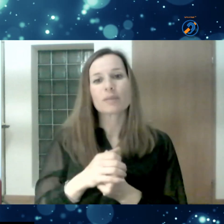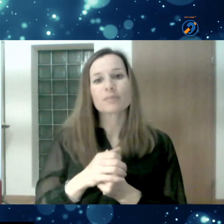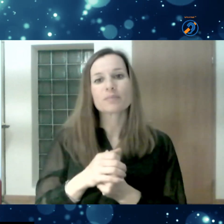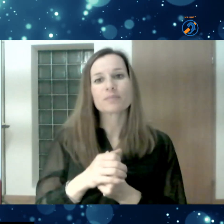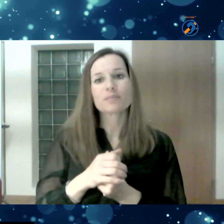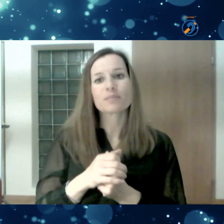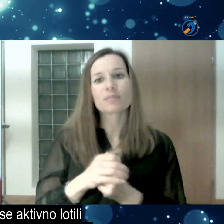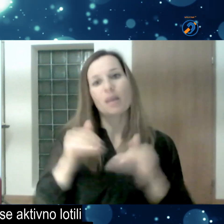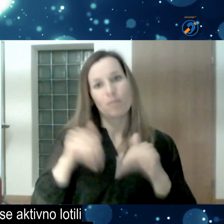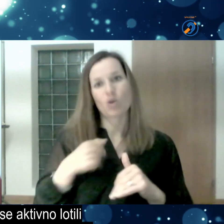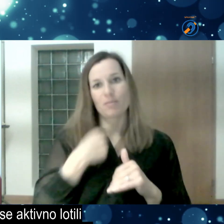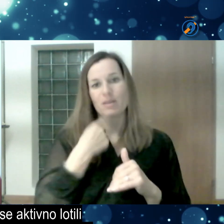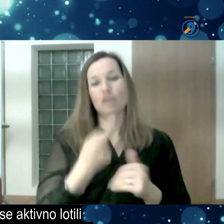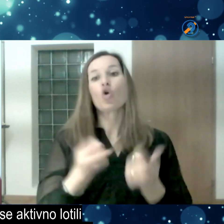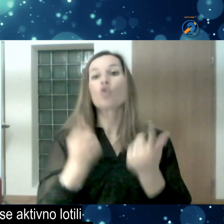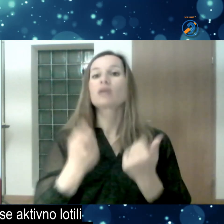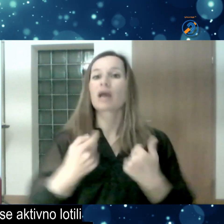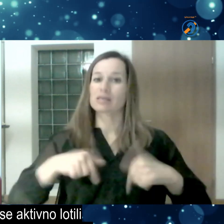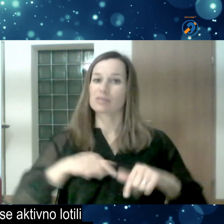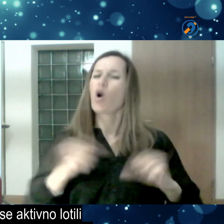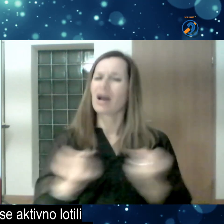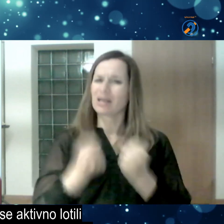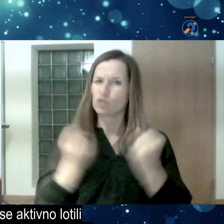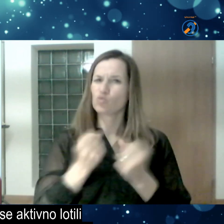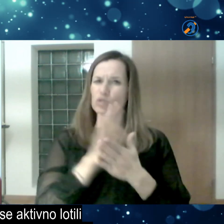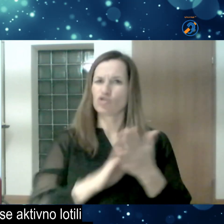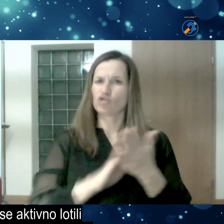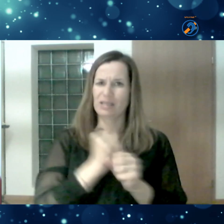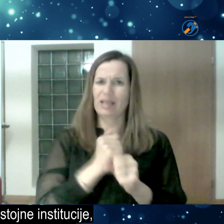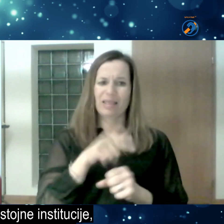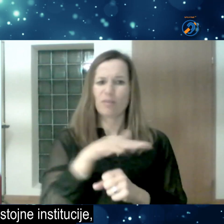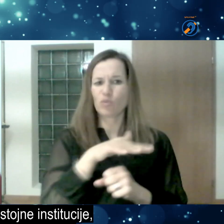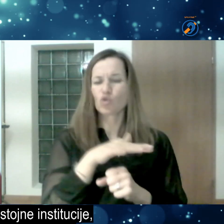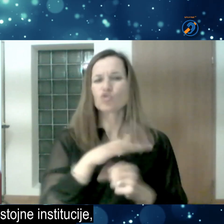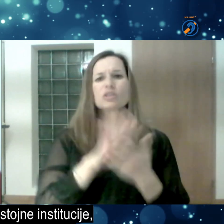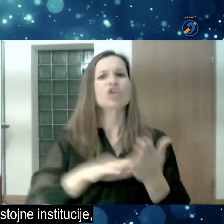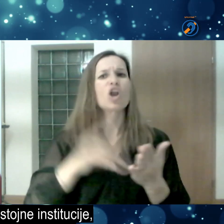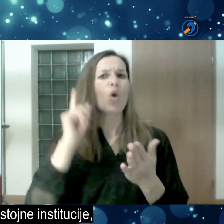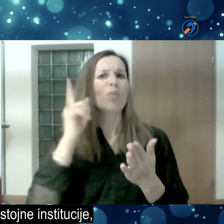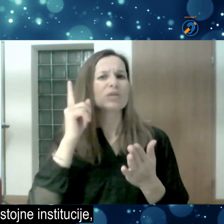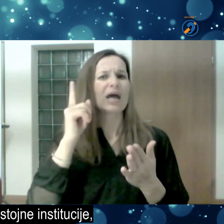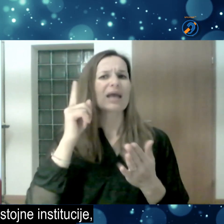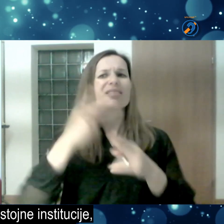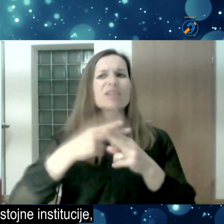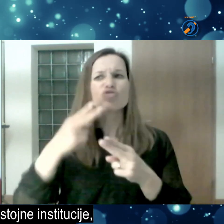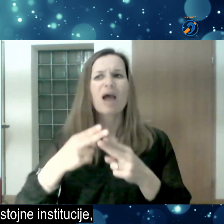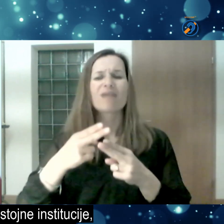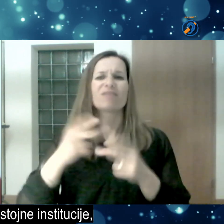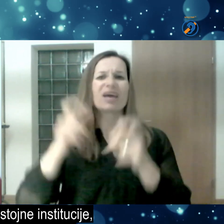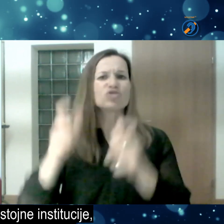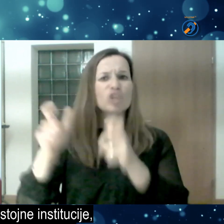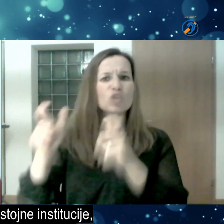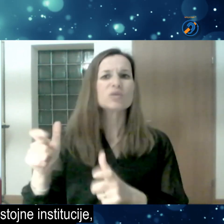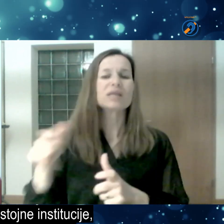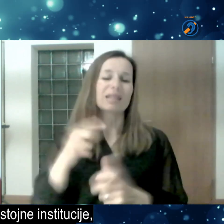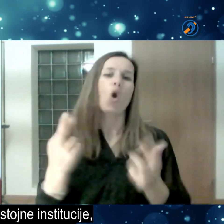Moram reči, da odkar smo se aktivno lotili tega področja in začeli opozarjati državo pa vse pristojne inštitucije, je teh oglasov precej